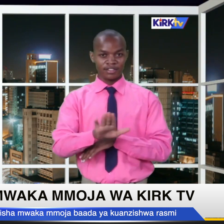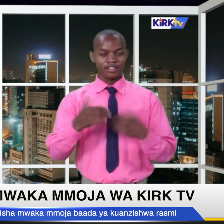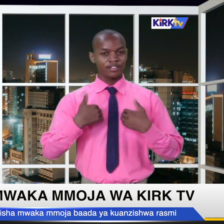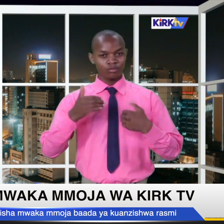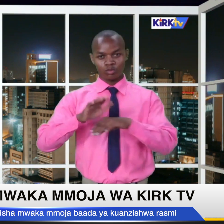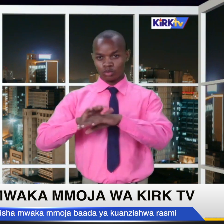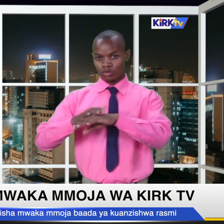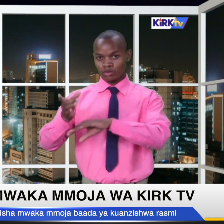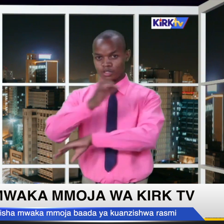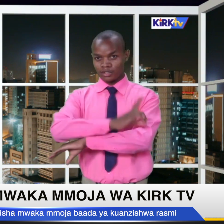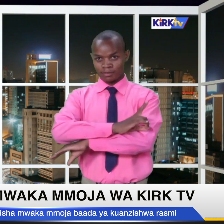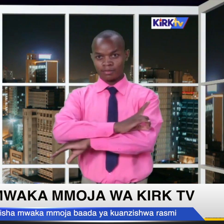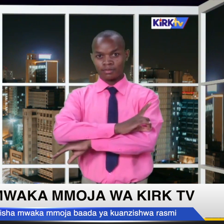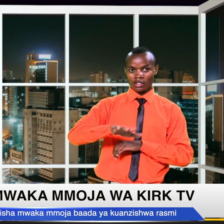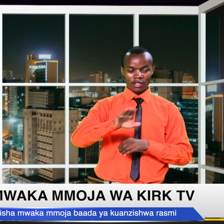siku njema.